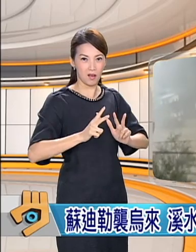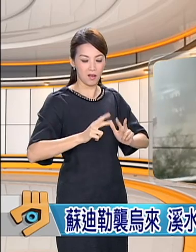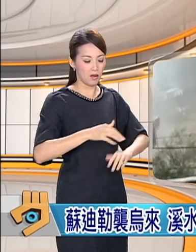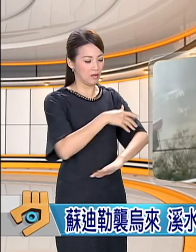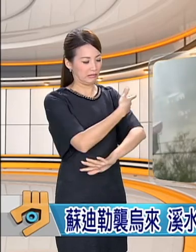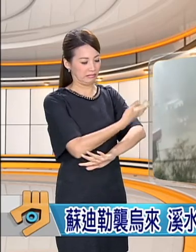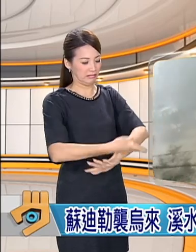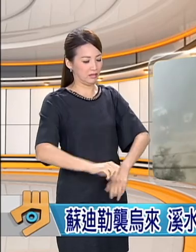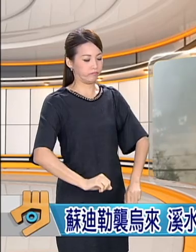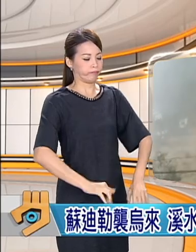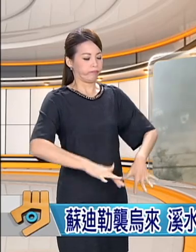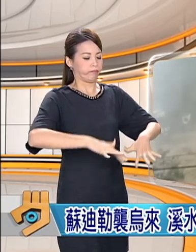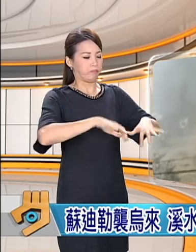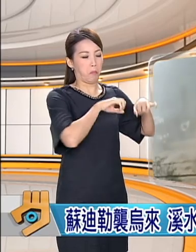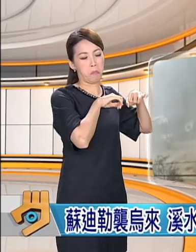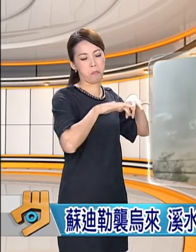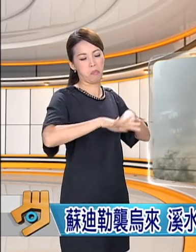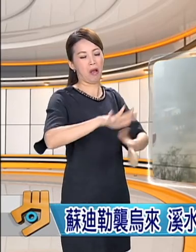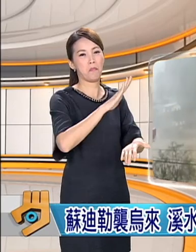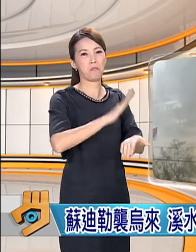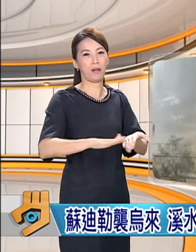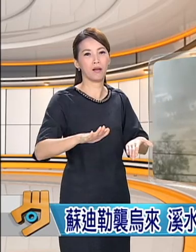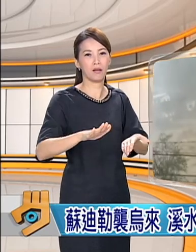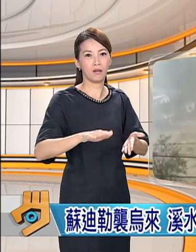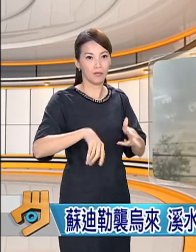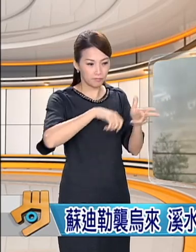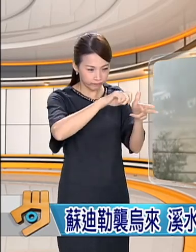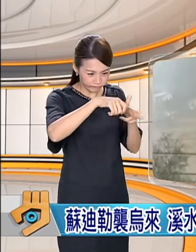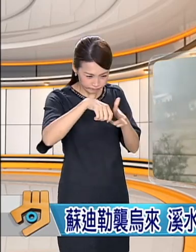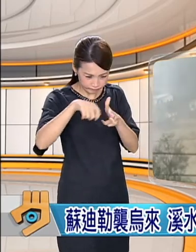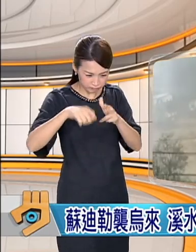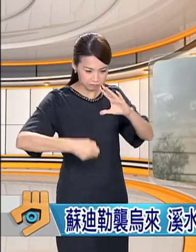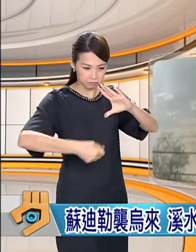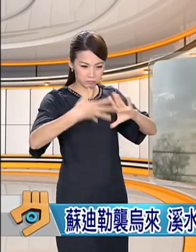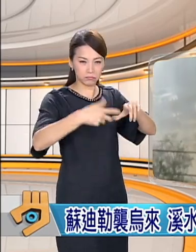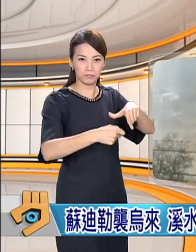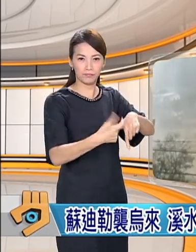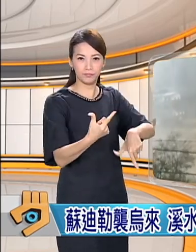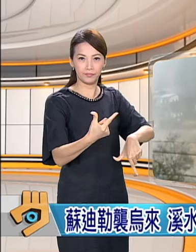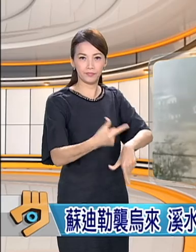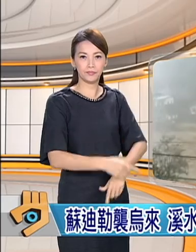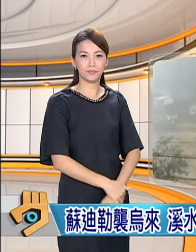桥被溪水吞没的惊人景象，带您一起来看看。